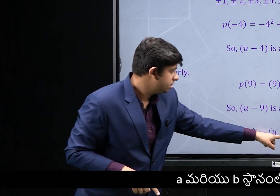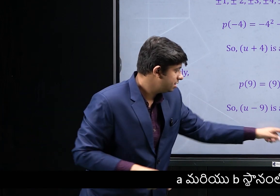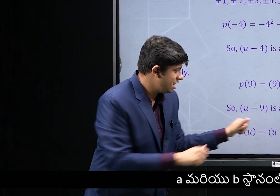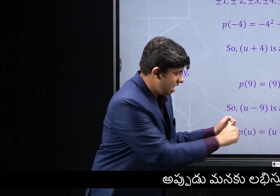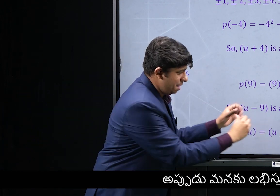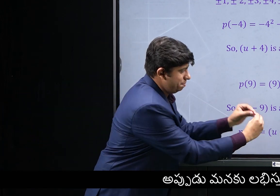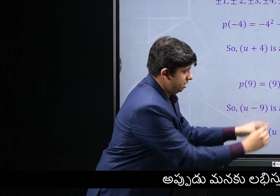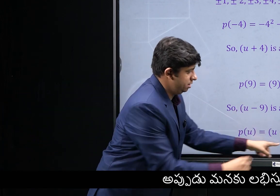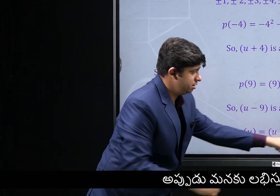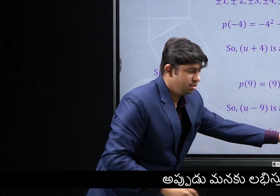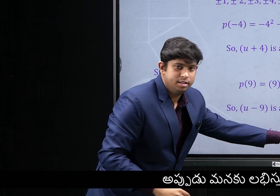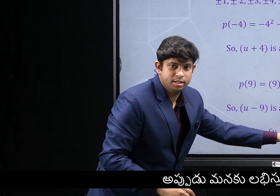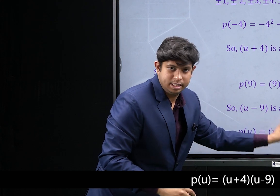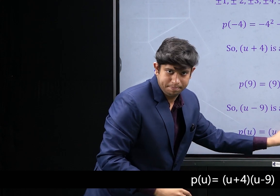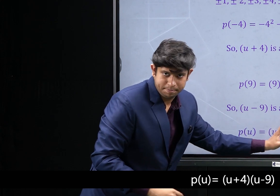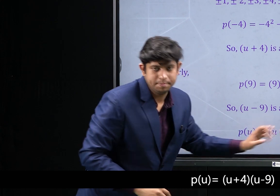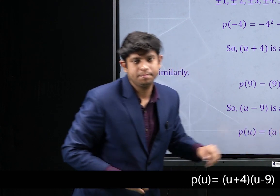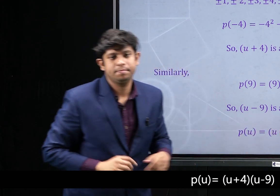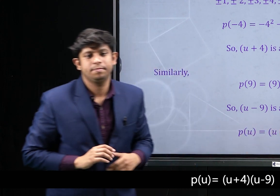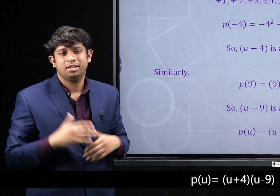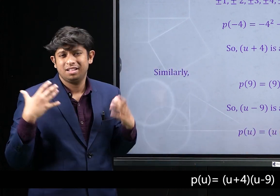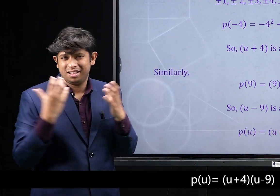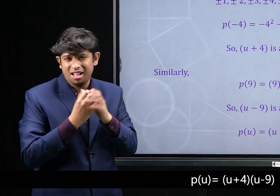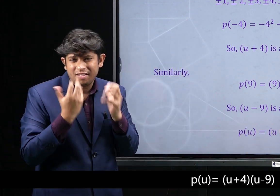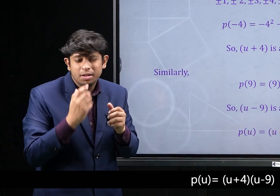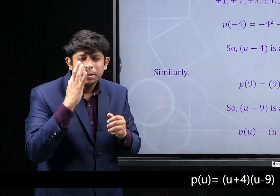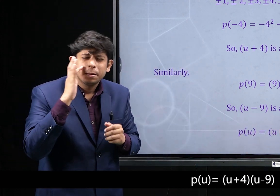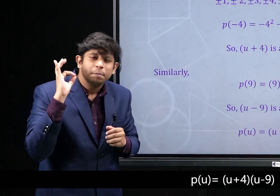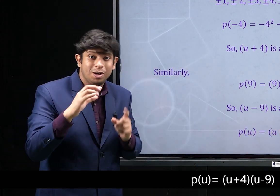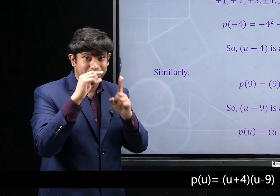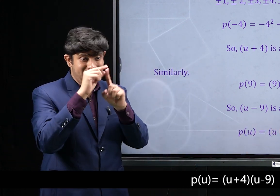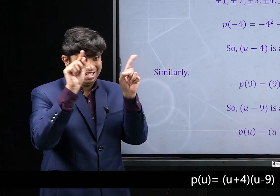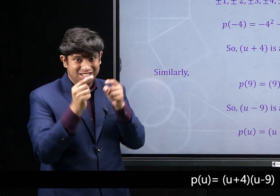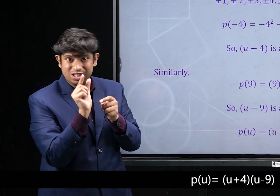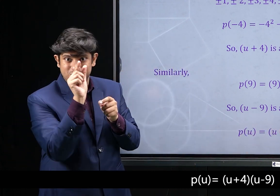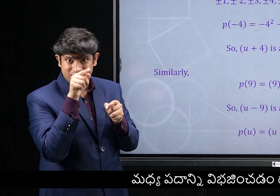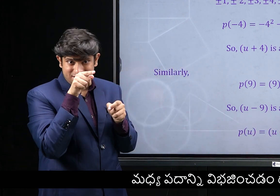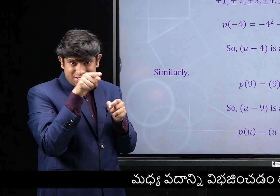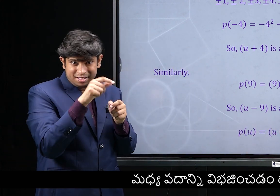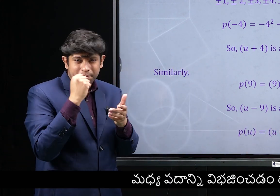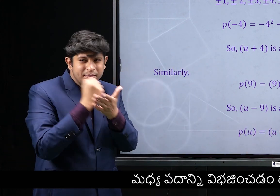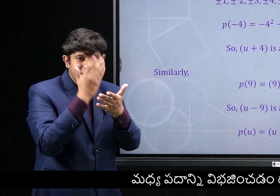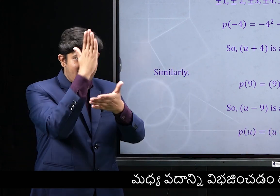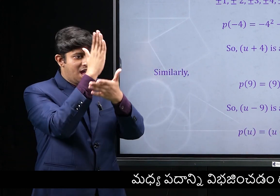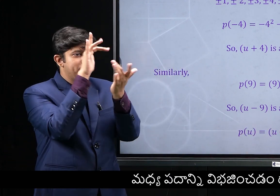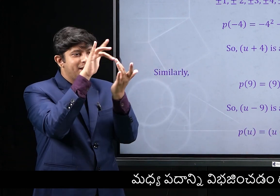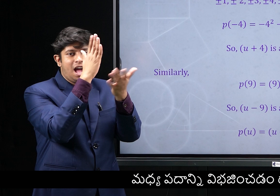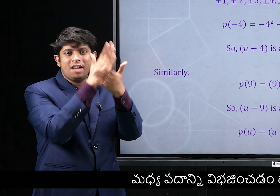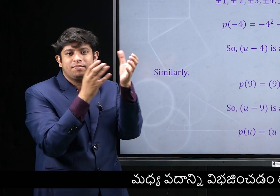స్థానంలో. అప్పుడు మనకేం లభిస్తుంది? p × u u+4 × u - 9. మధ్య పదాన్ని విభజించడం ద్వారా p